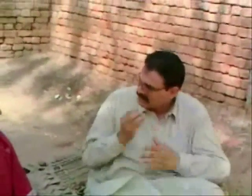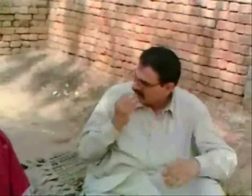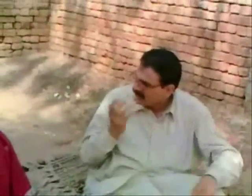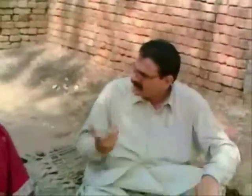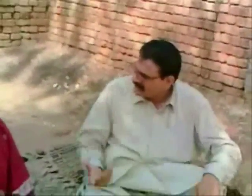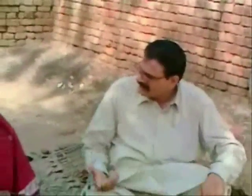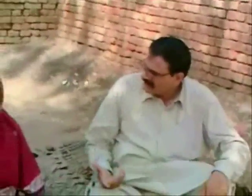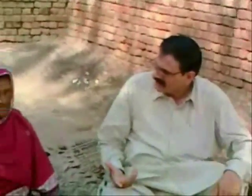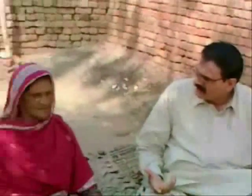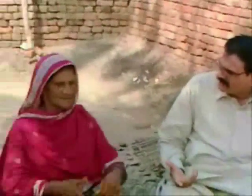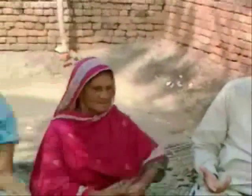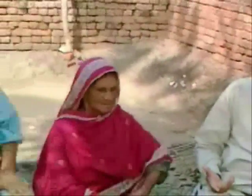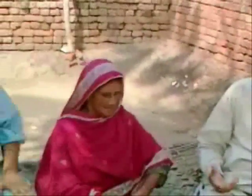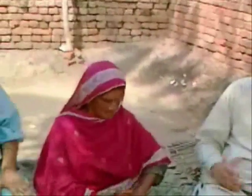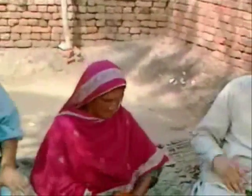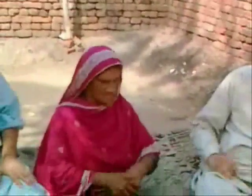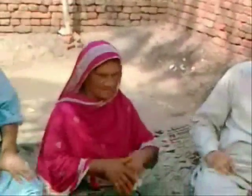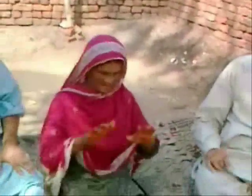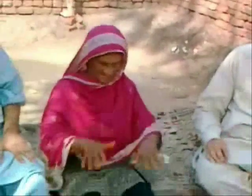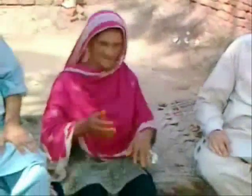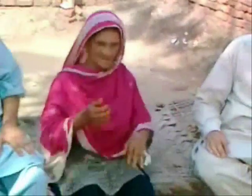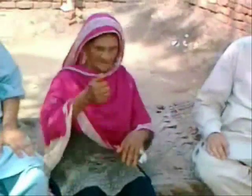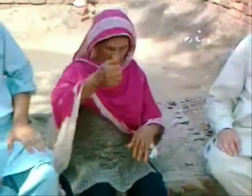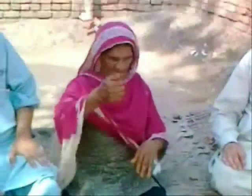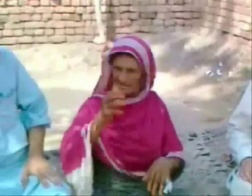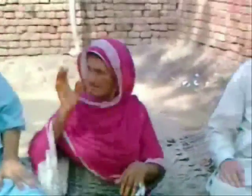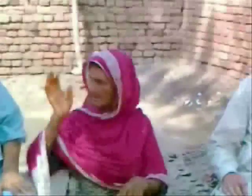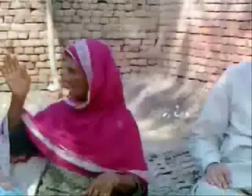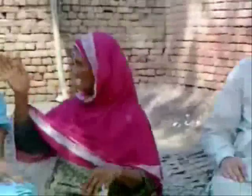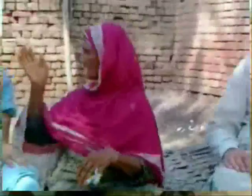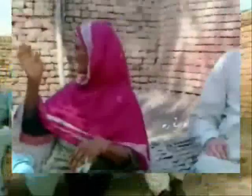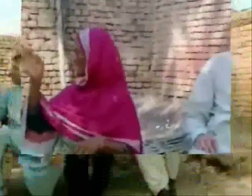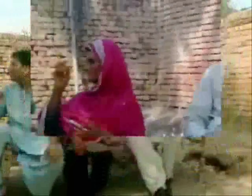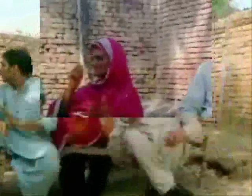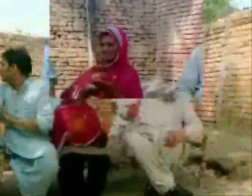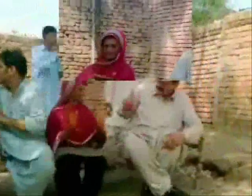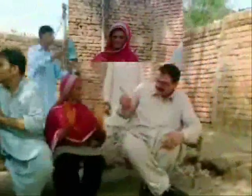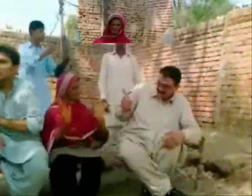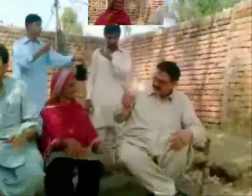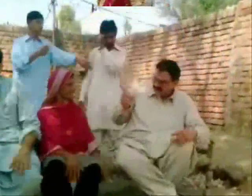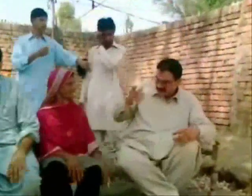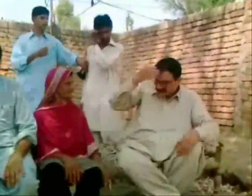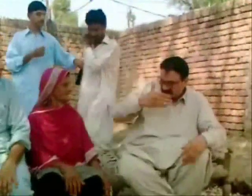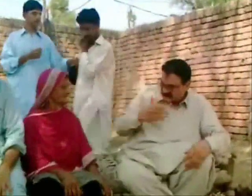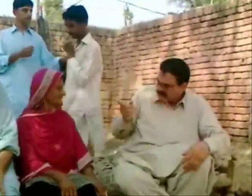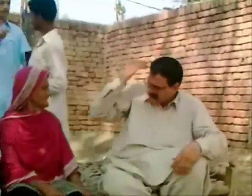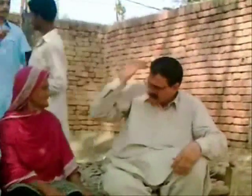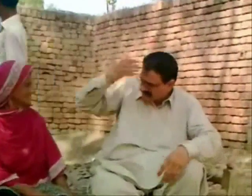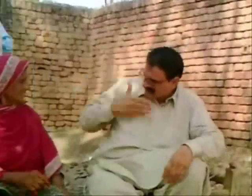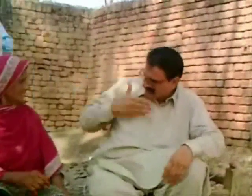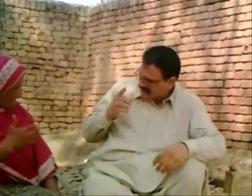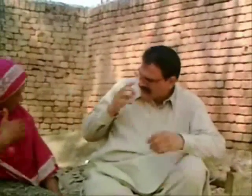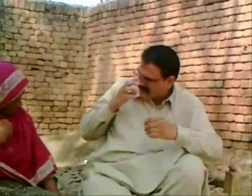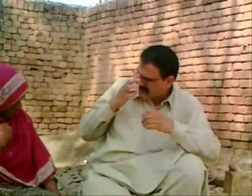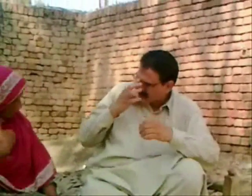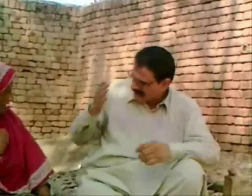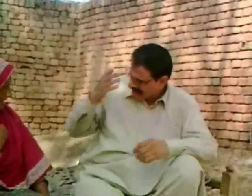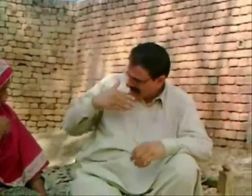ने बताया कि मेरे दो बेटे थे और मियाँ ने मुझे तलाक दे दी थी। खावन की तलाक के बाद मैंने अपने बच्चों